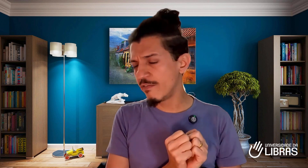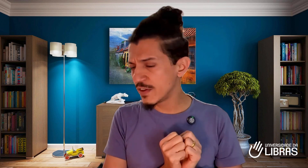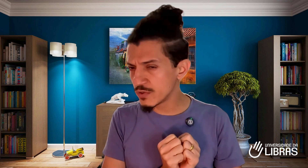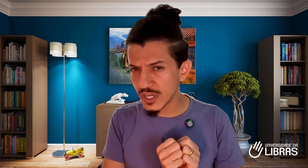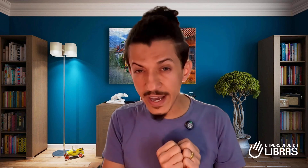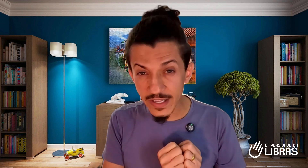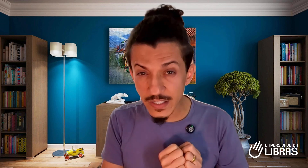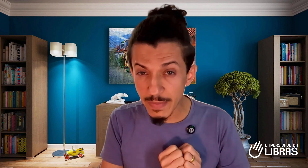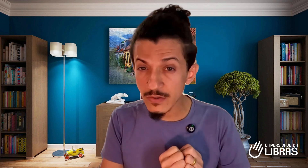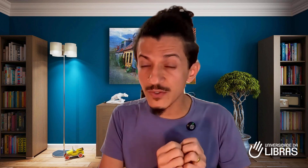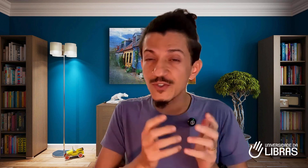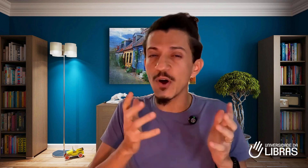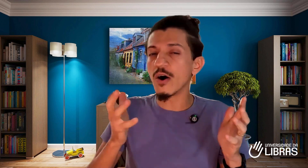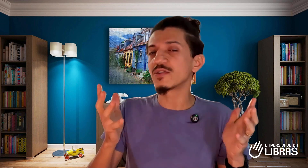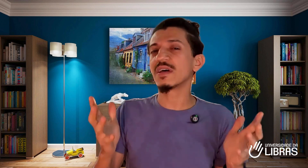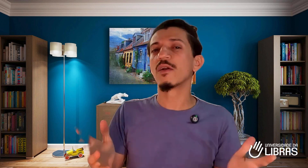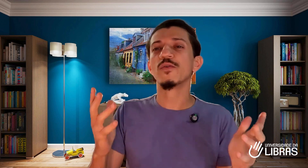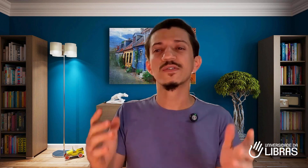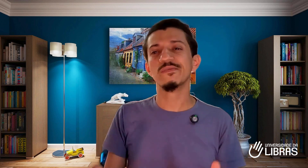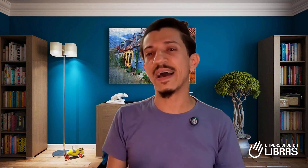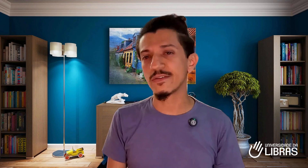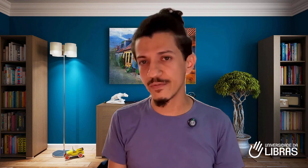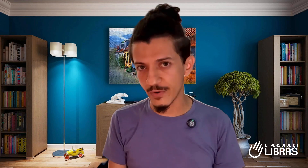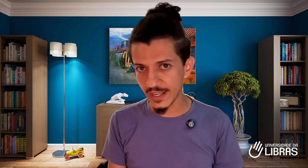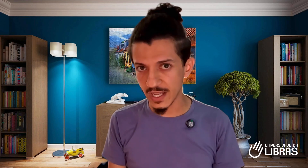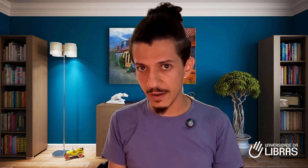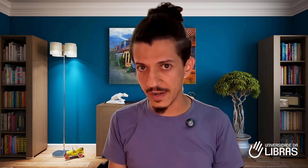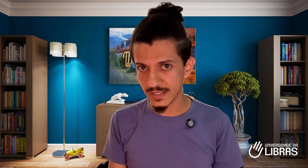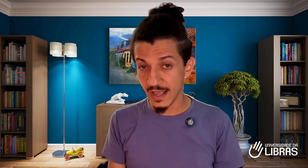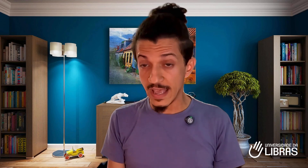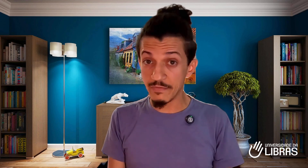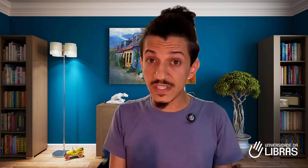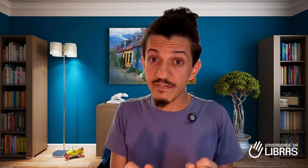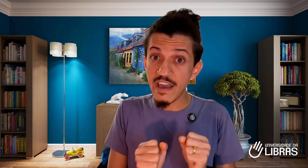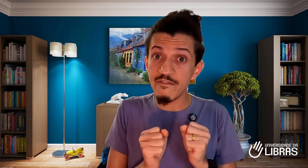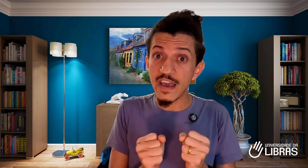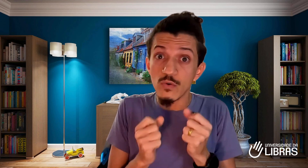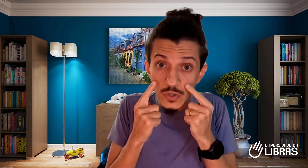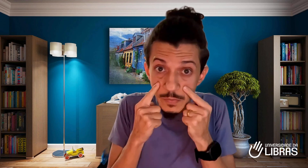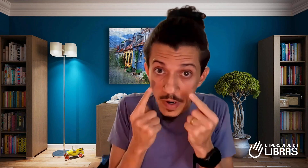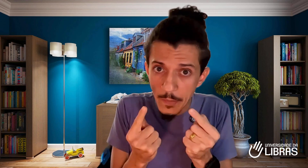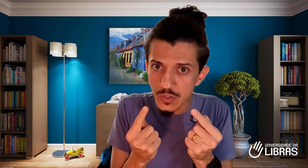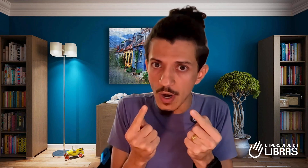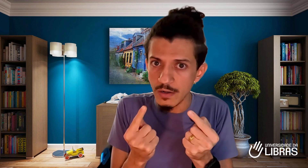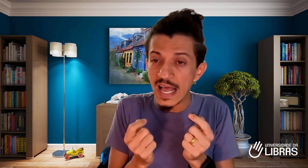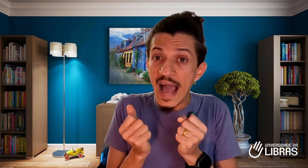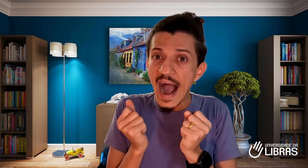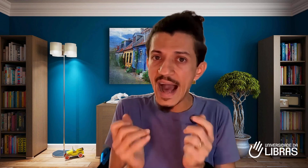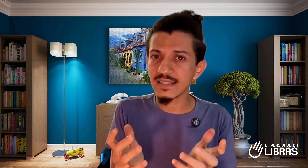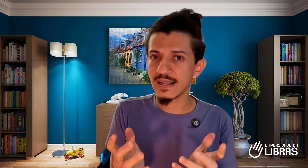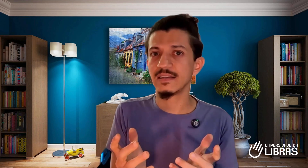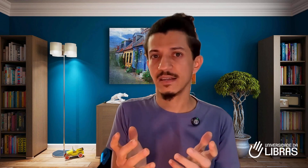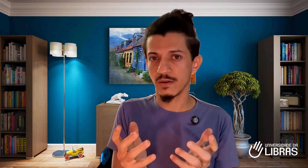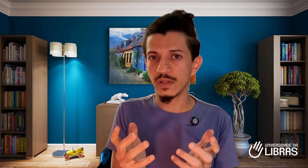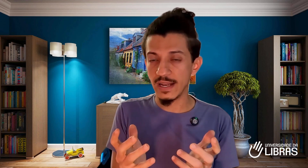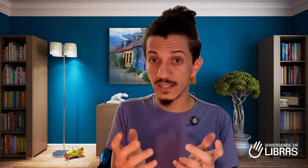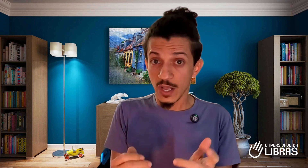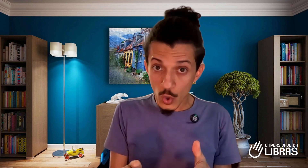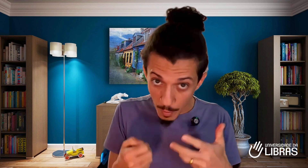de agradecimento dos nossos alunos do método Fluente em Libras. E você vai ver com seus próprios olhos a sinalização deles e como que